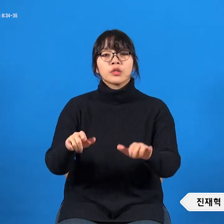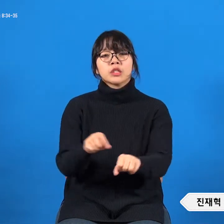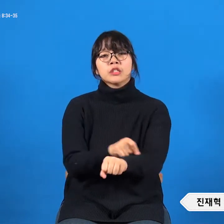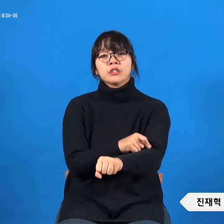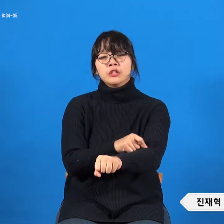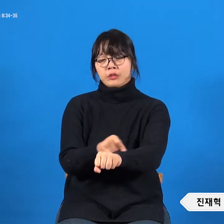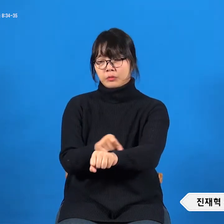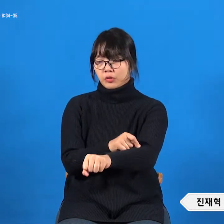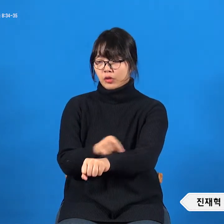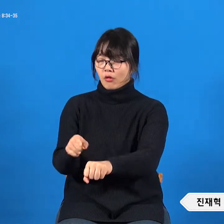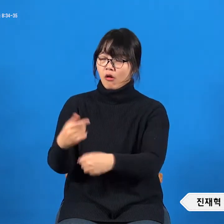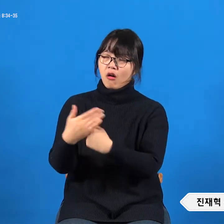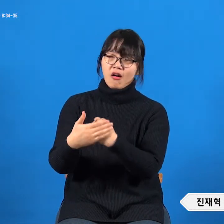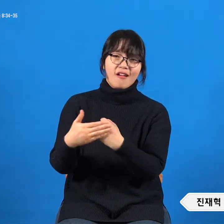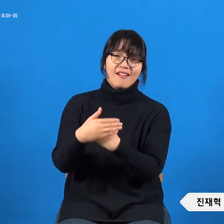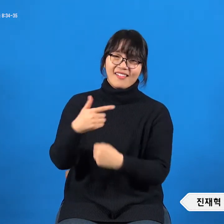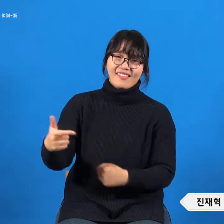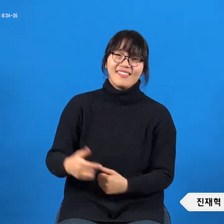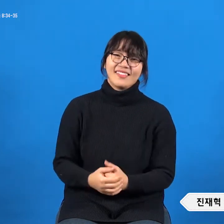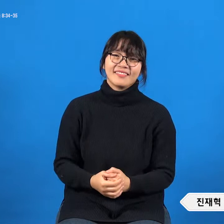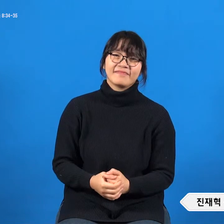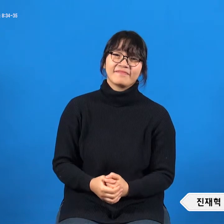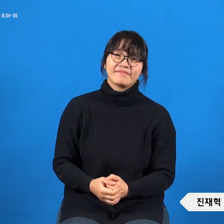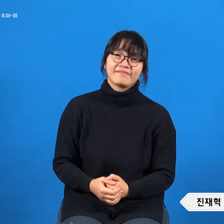더 잘한 것 같습니다.